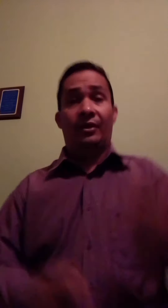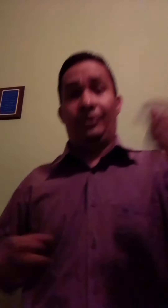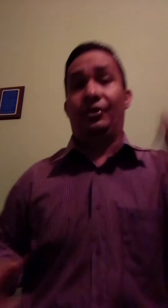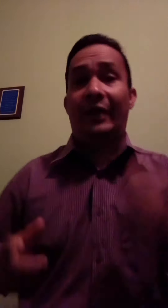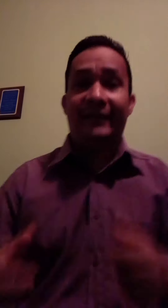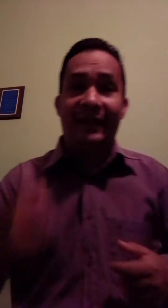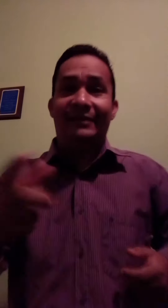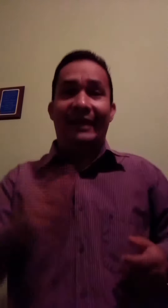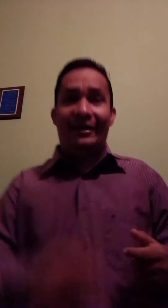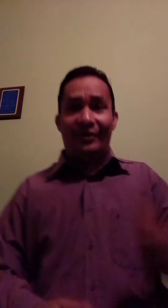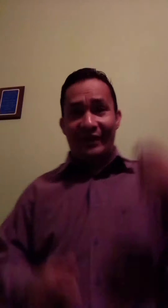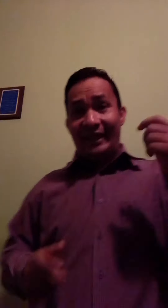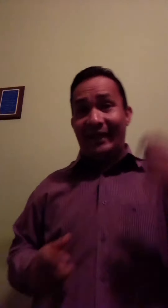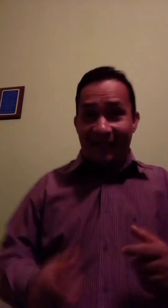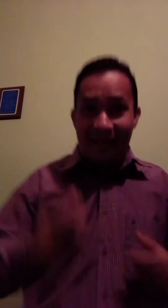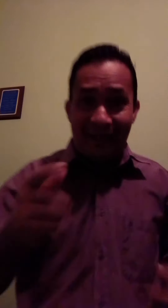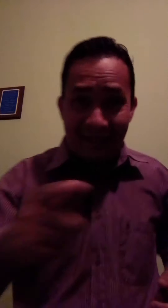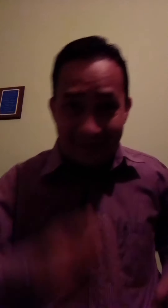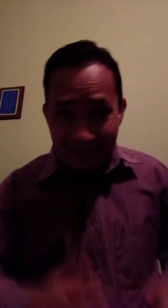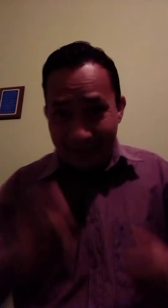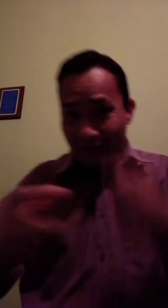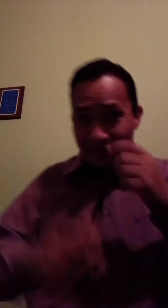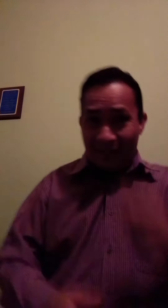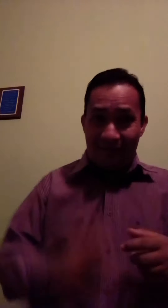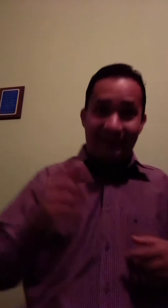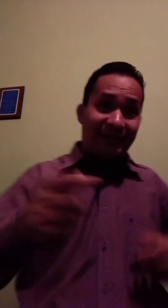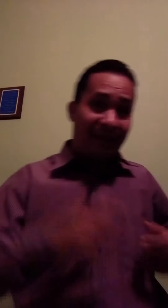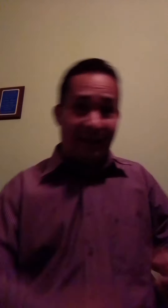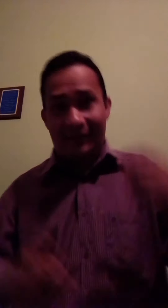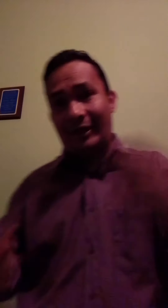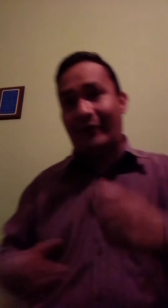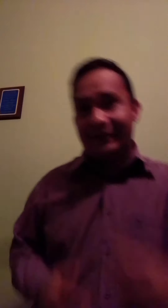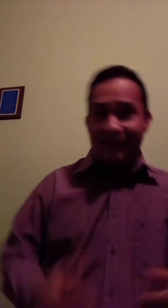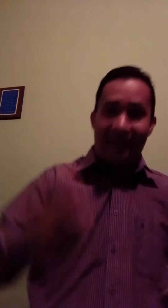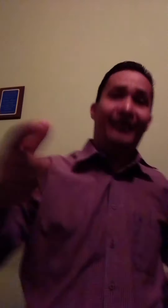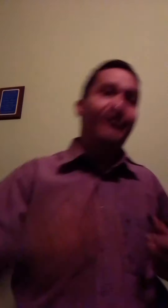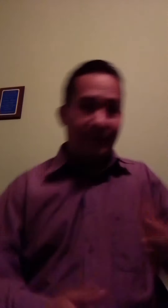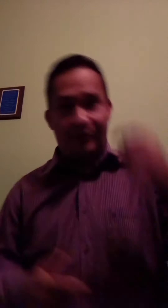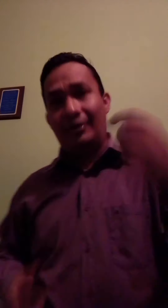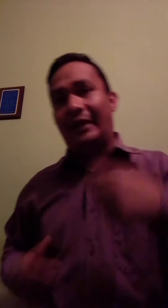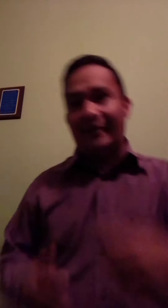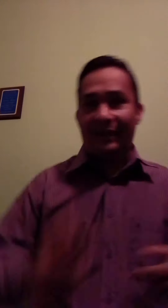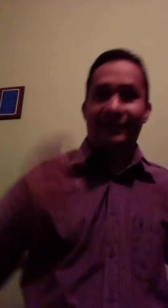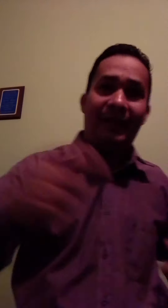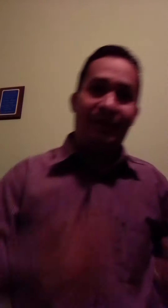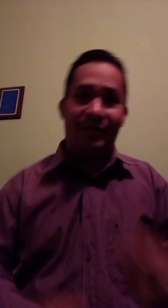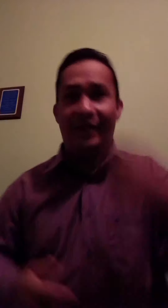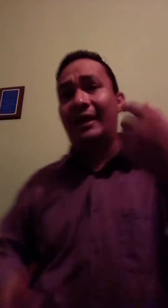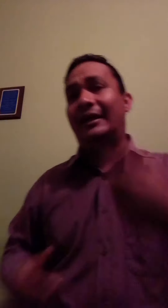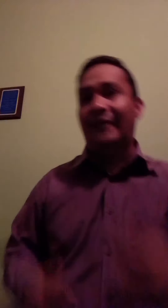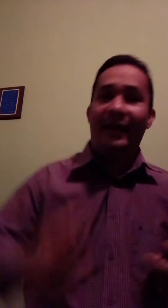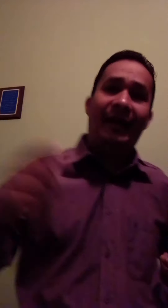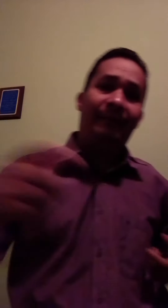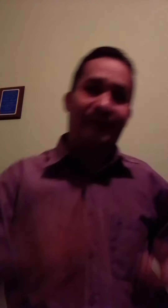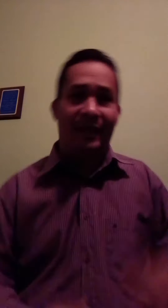No le tengas miedo, dile a ese gigante, yo te venceré Claro que sí No le tengas miedo, dile a ese gigante,